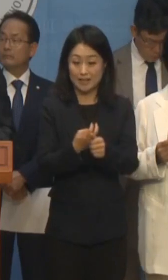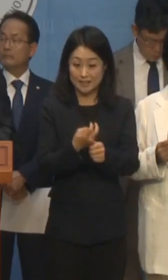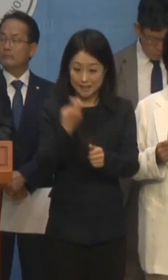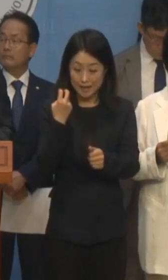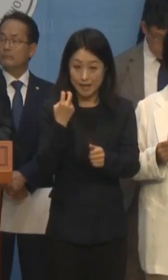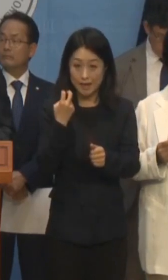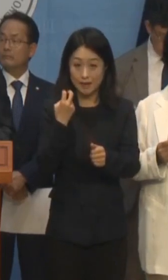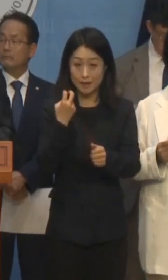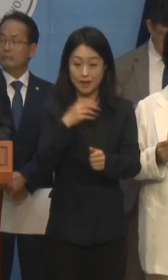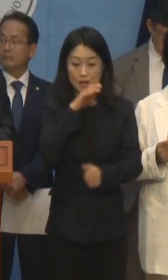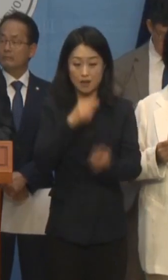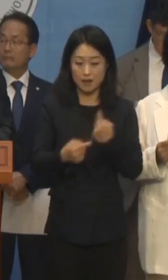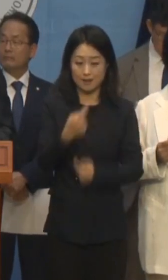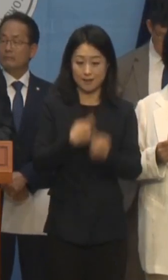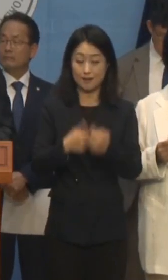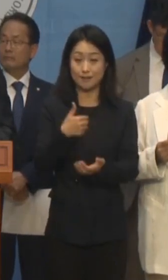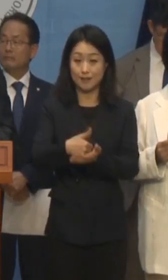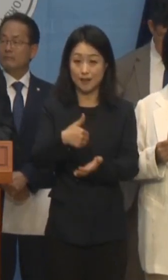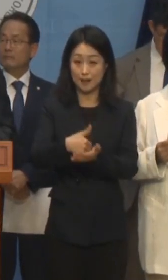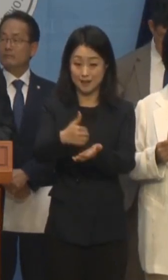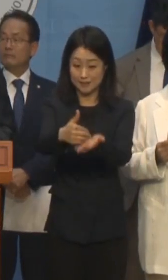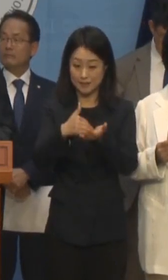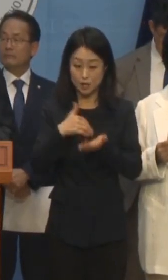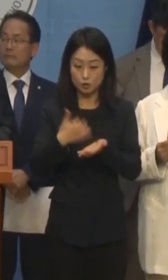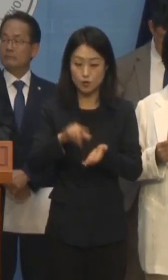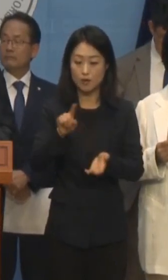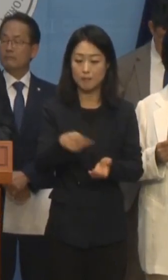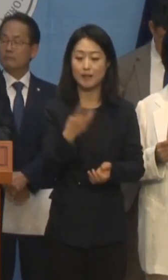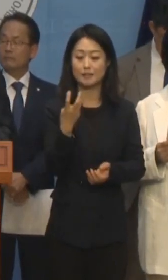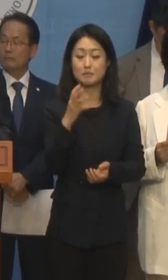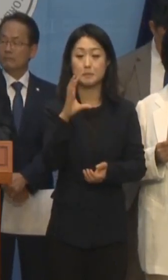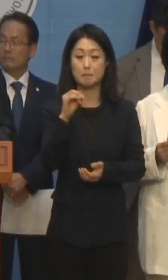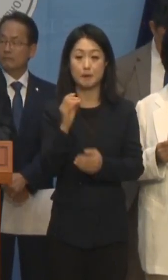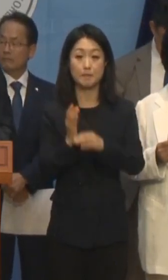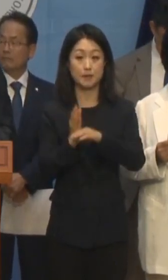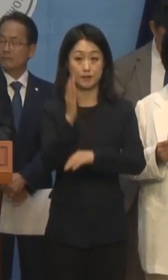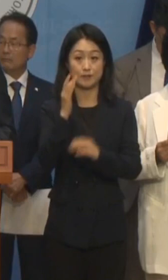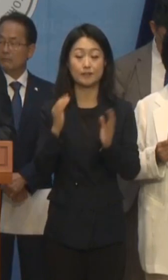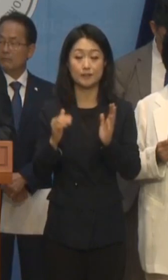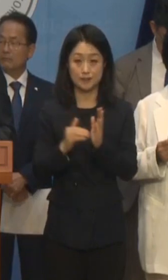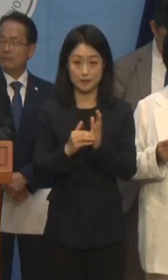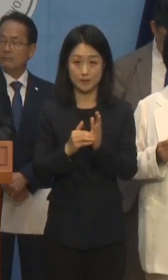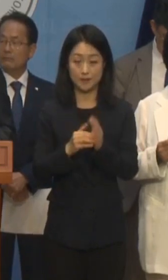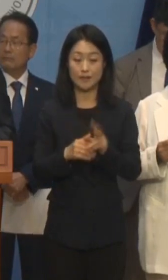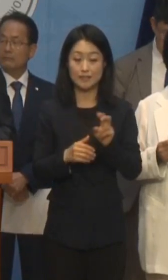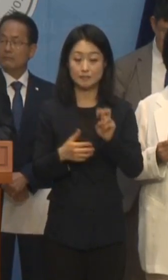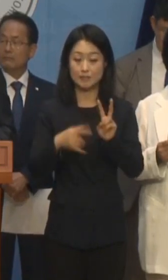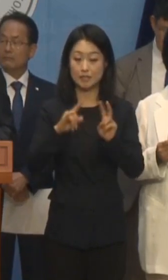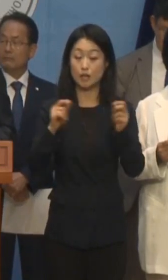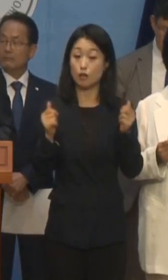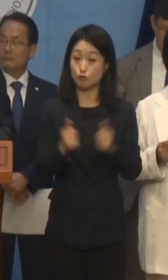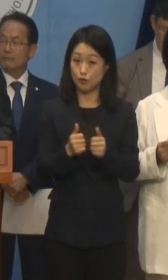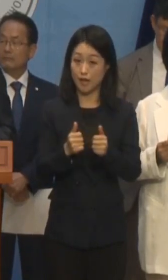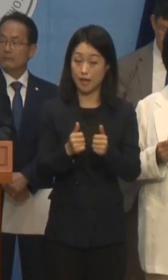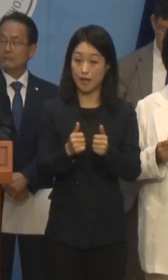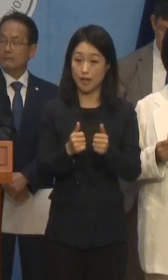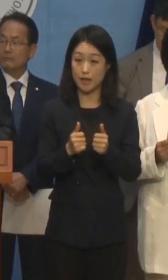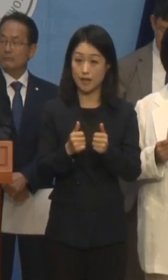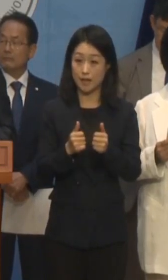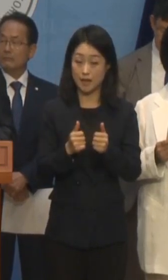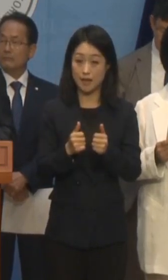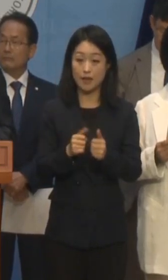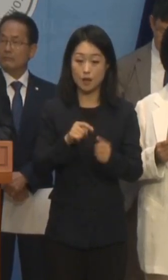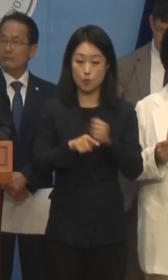즉각 발의 요청에 관한 청원이 130만 명을 넘었다. 22대 국회